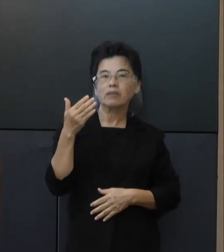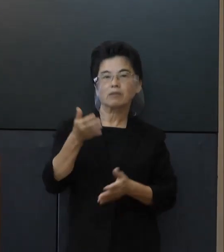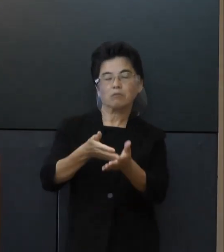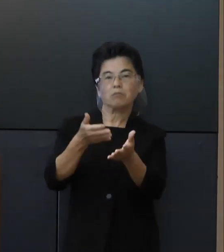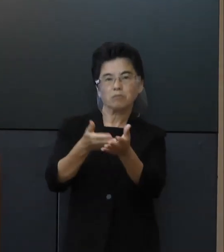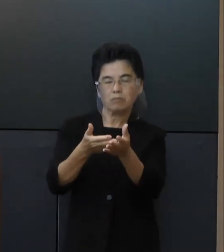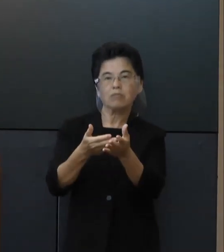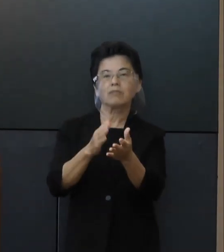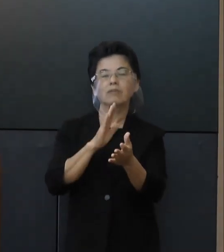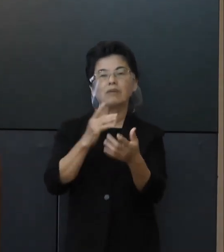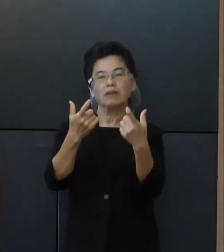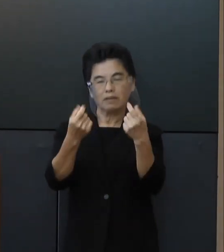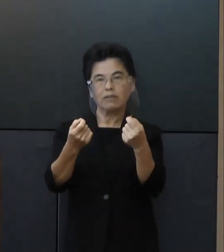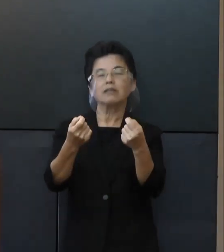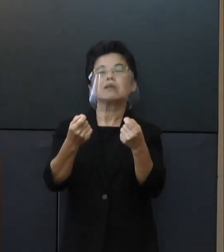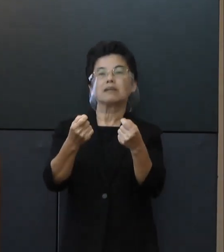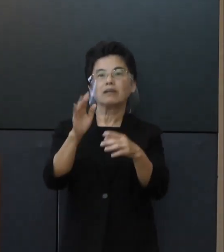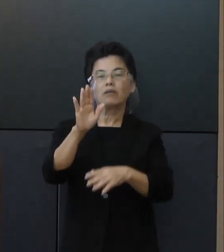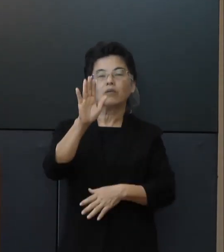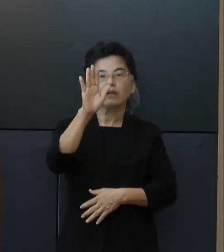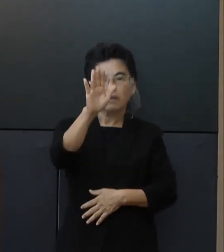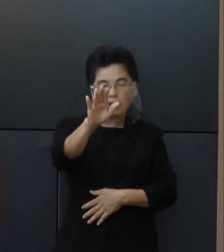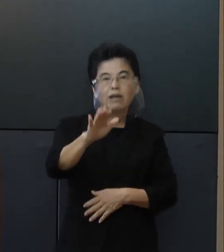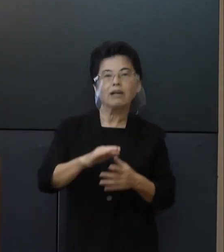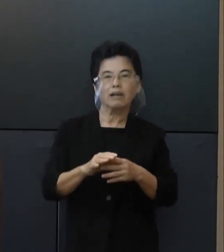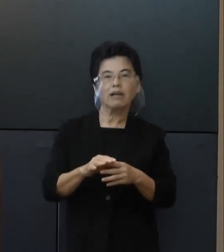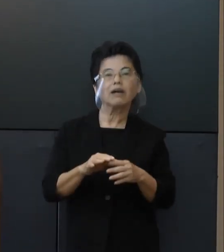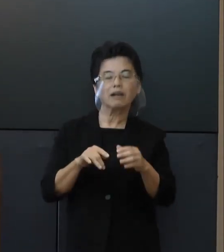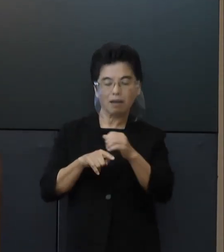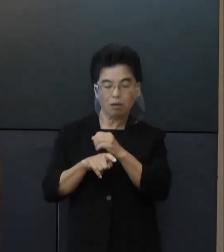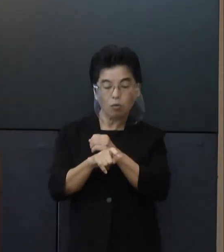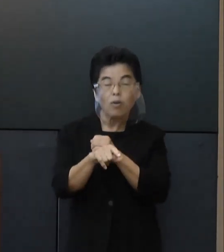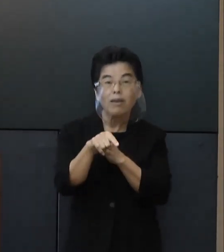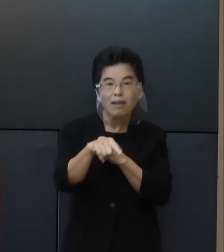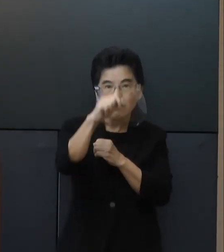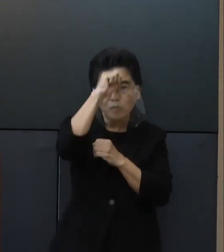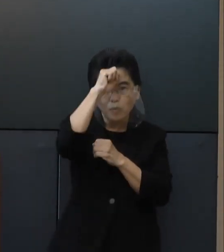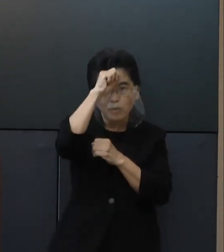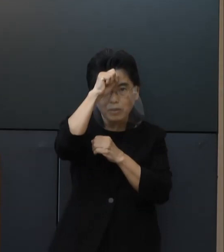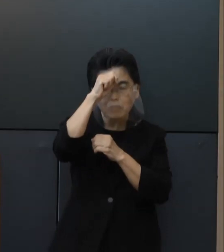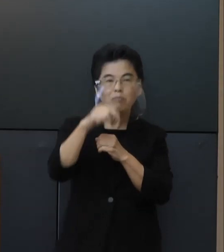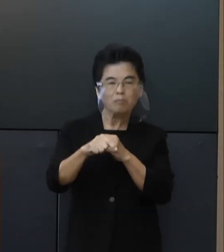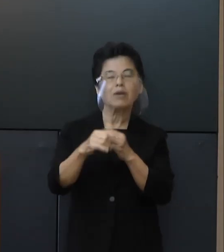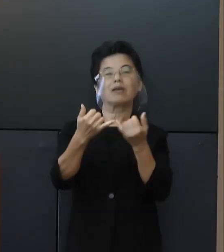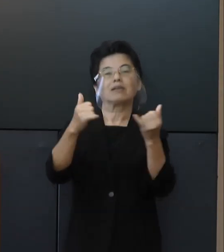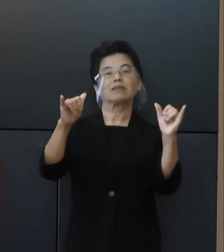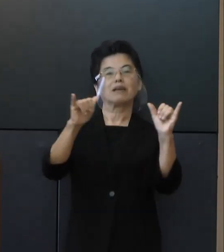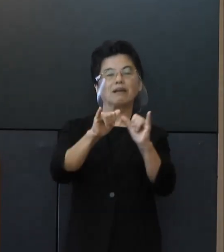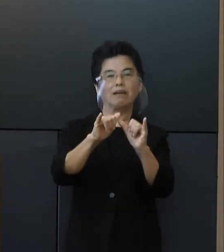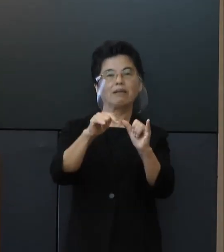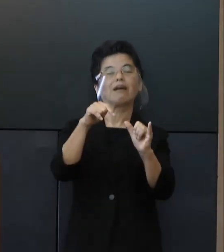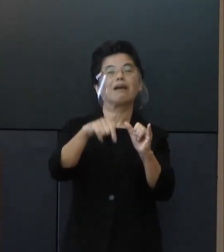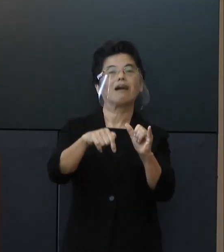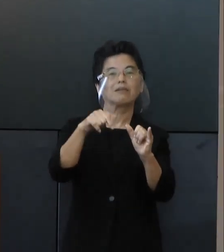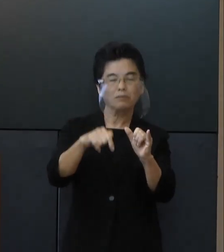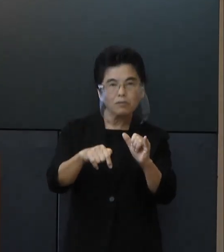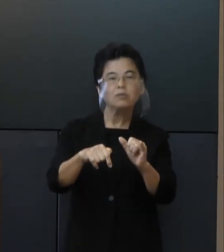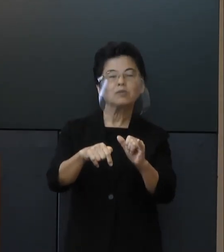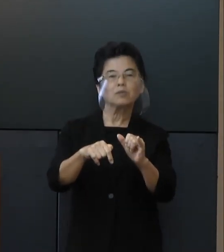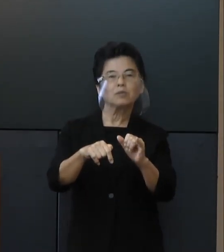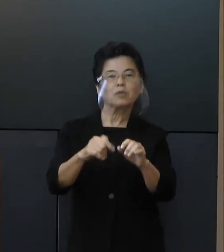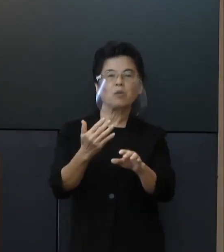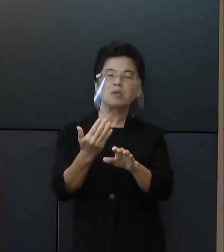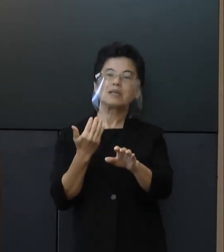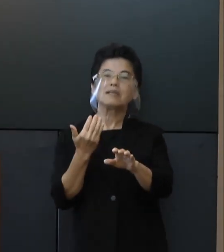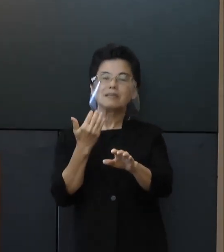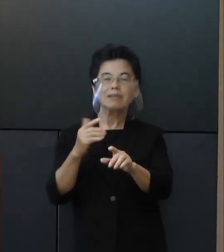通り、やはりこれからはコロナが存在する時代、社会をもう前提とした新